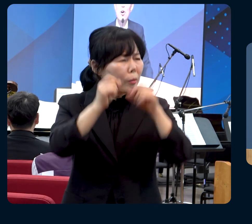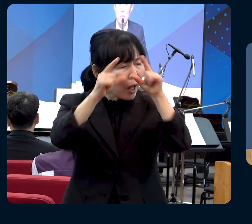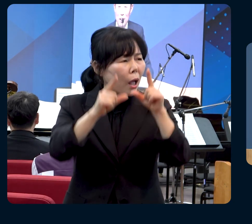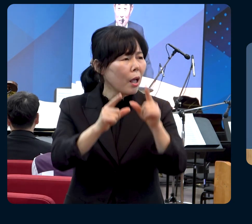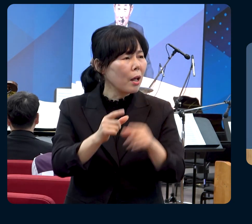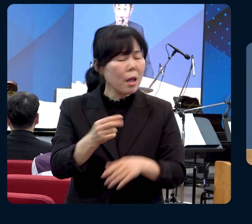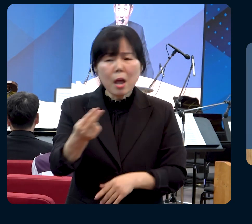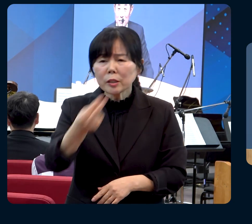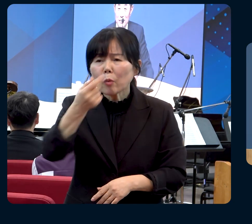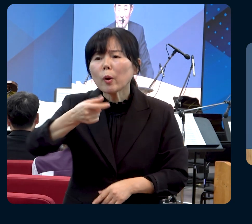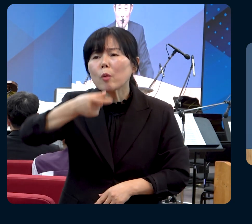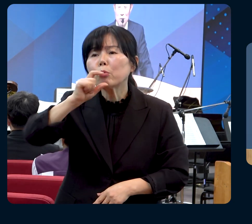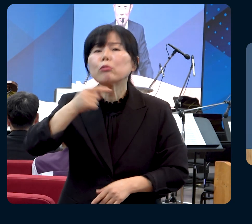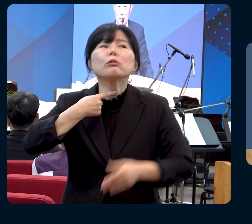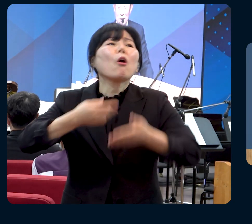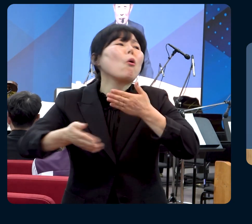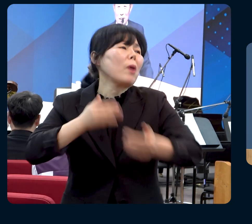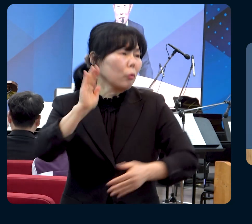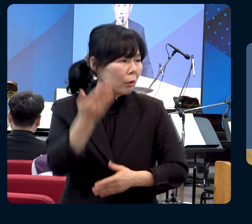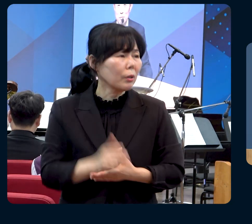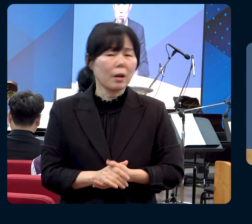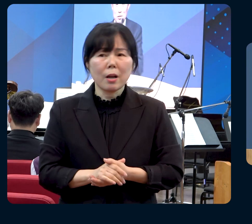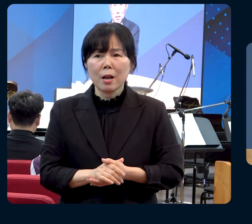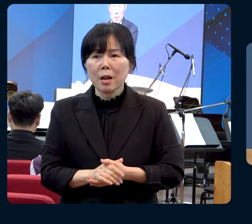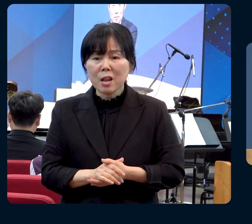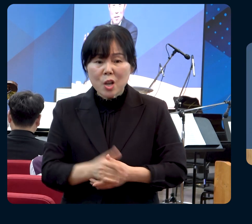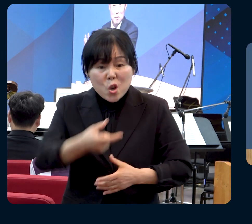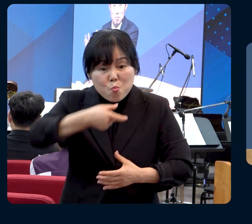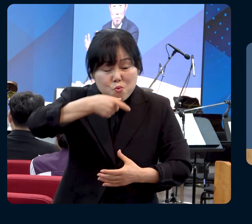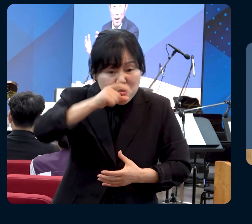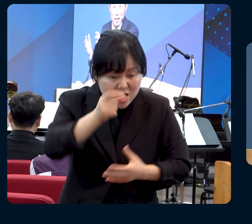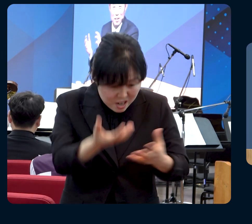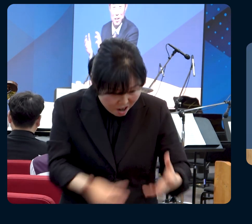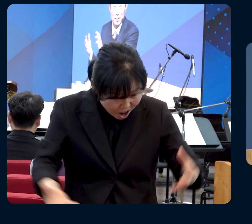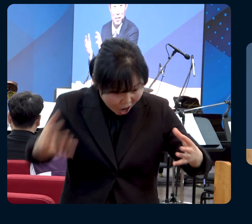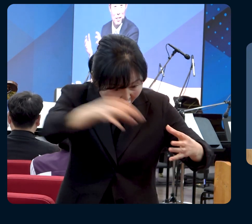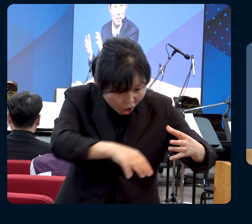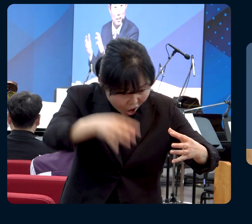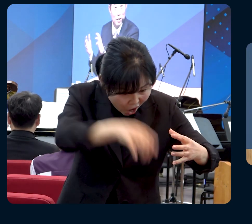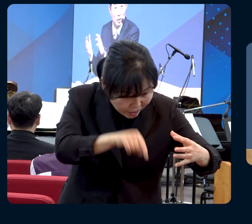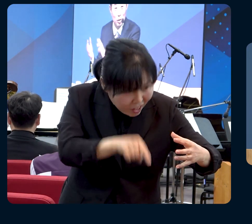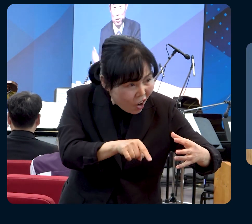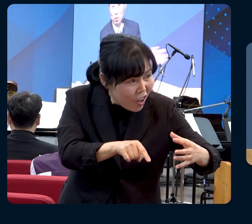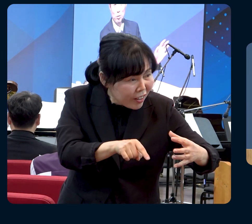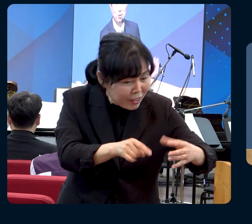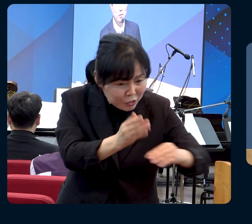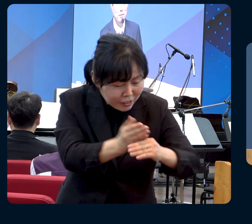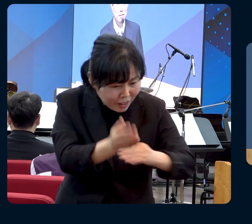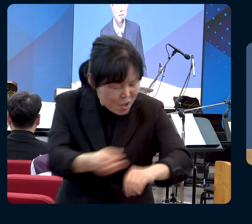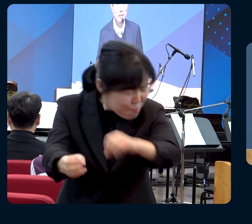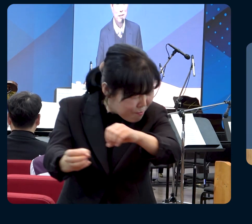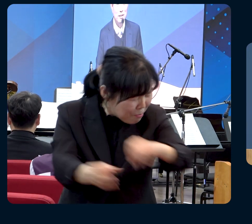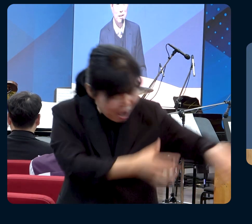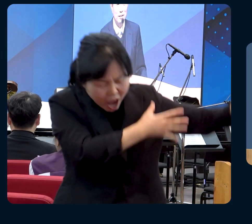생수를 경험한 거예요. 생수를. 그러니까 물 바가지를 던져놓고